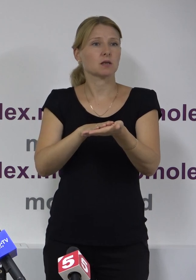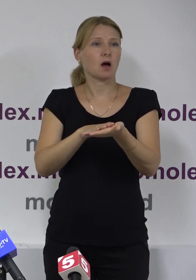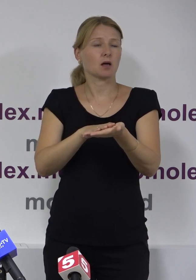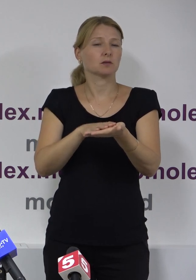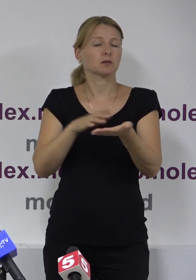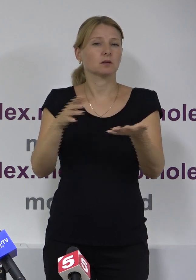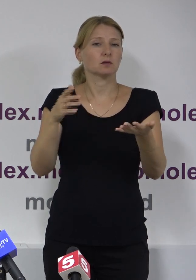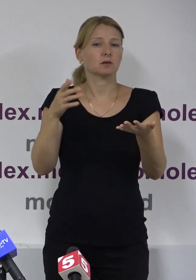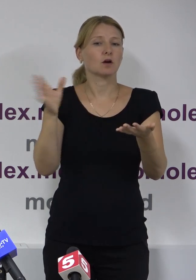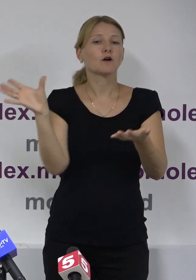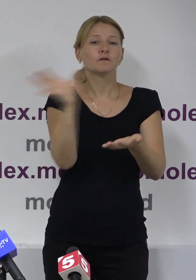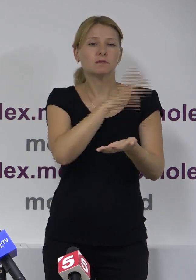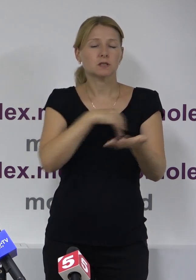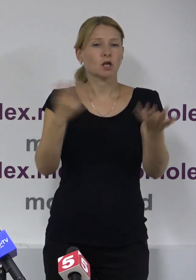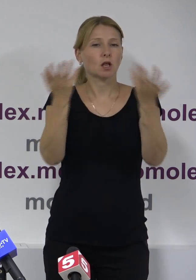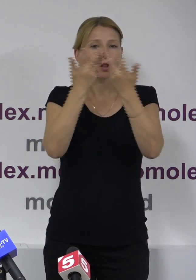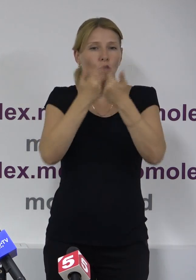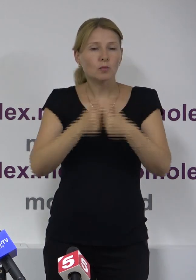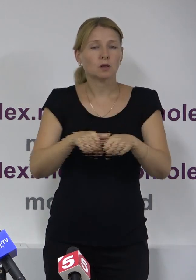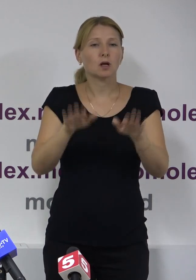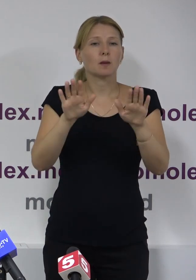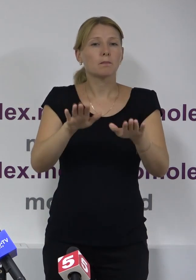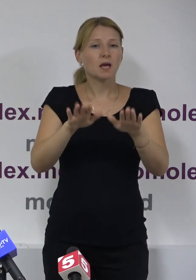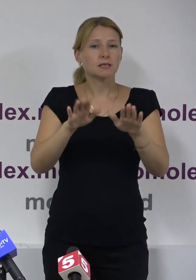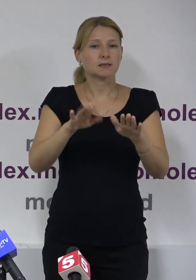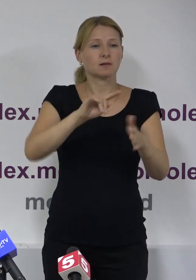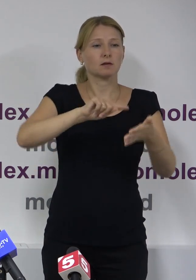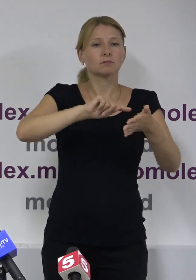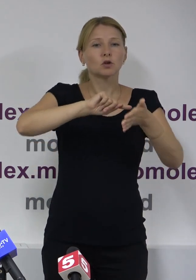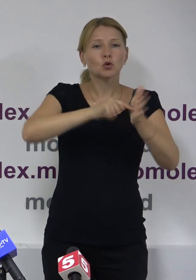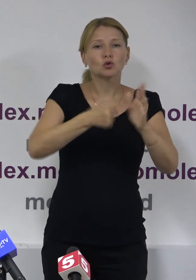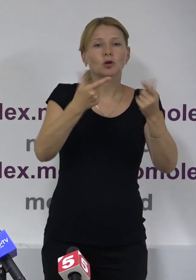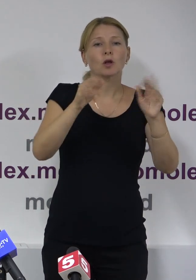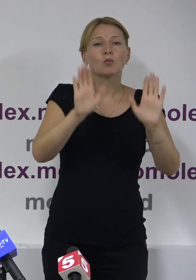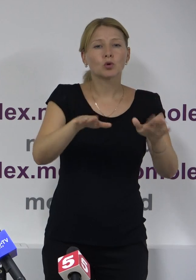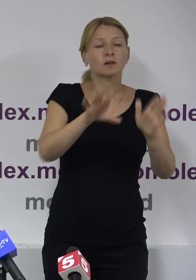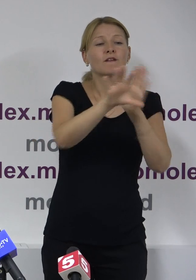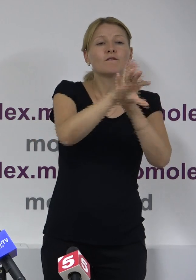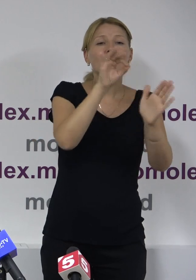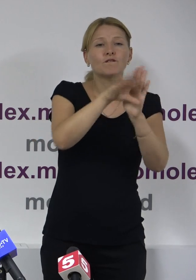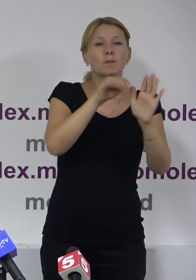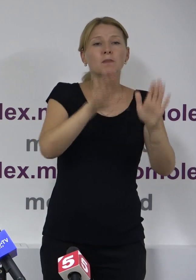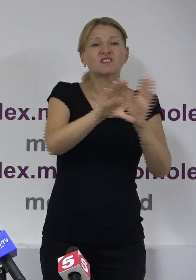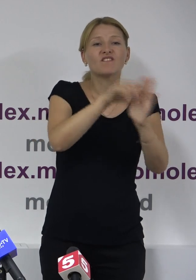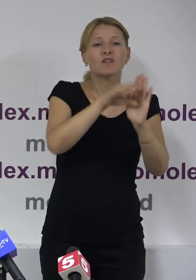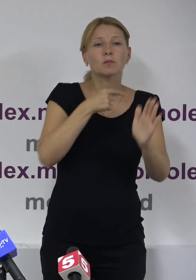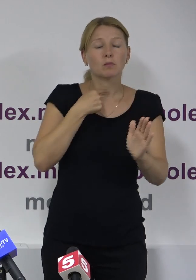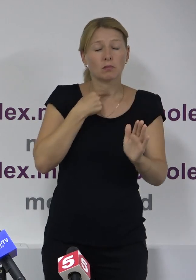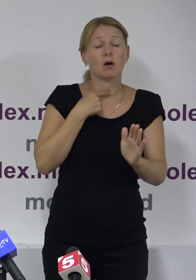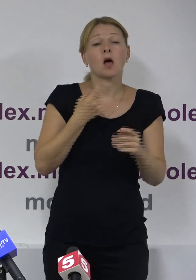număr de secții de votare care vor fi create și repartizarea lor va ține cont